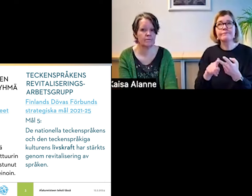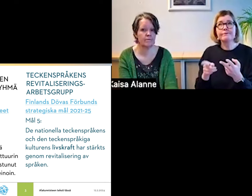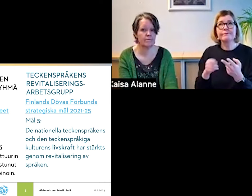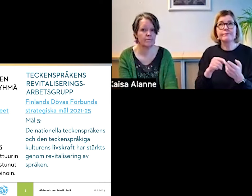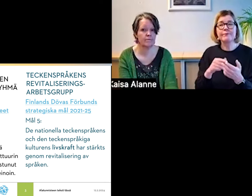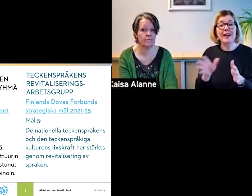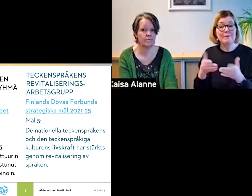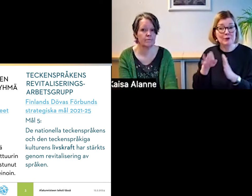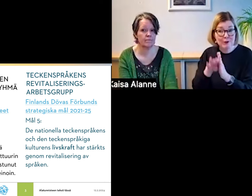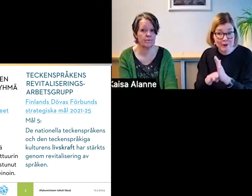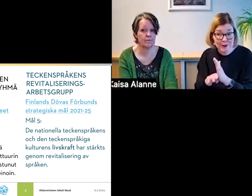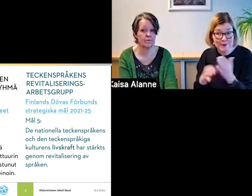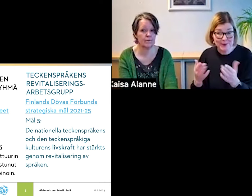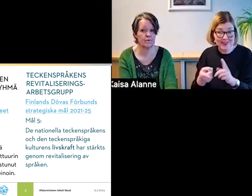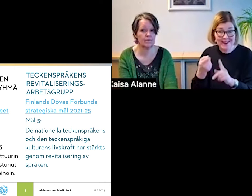on käytössä.